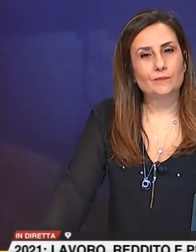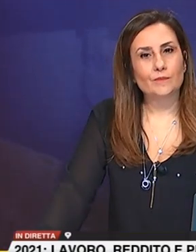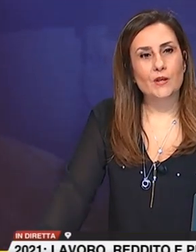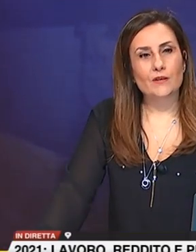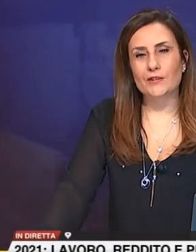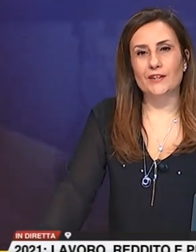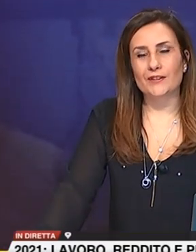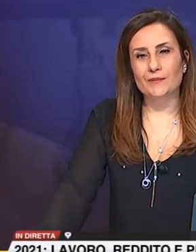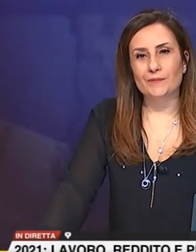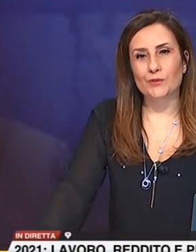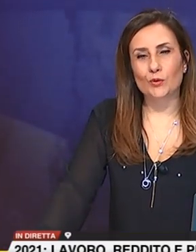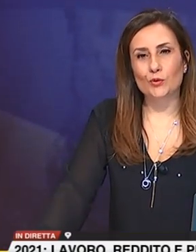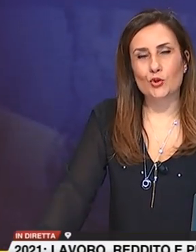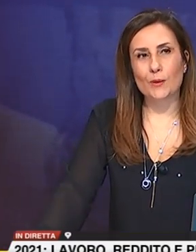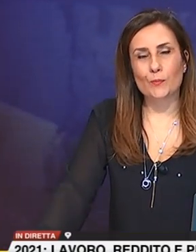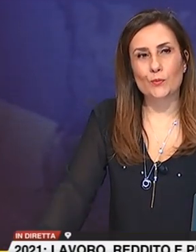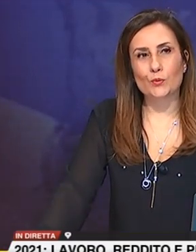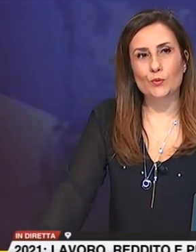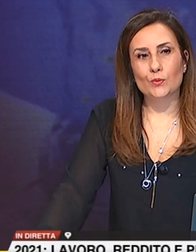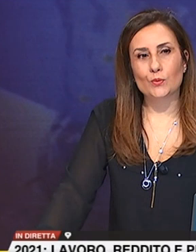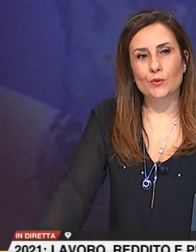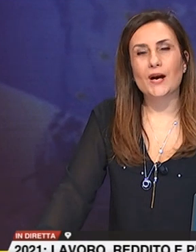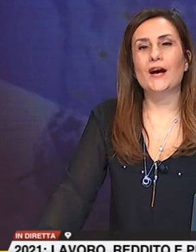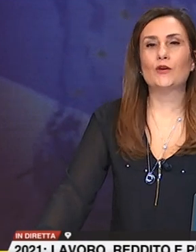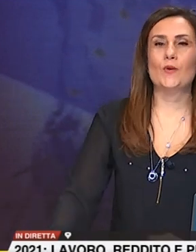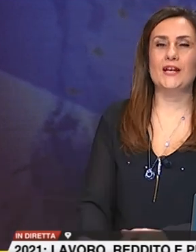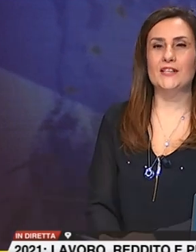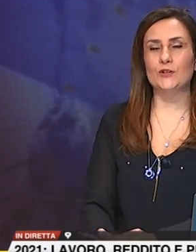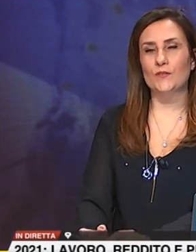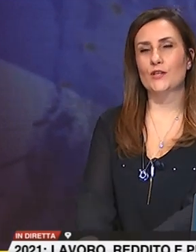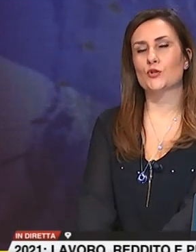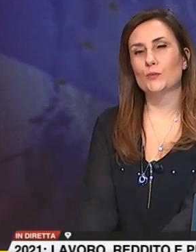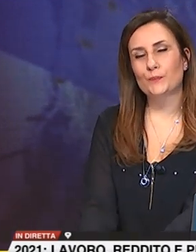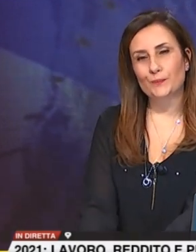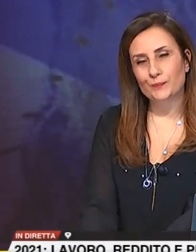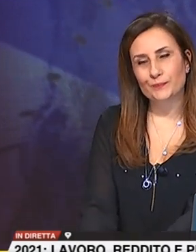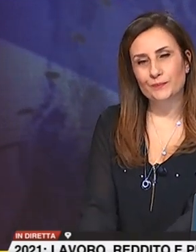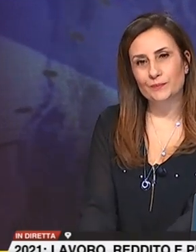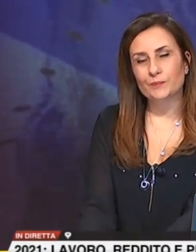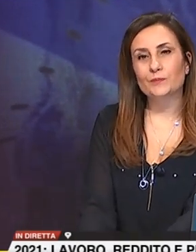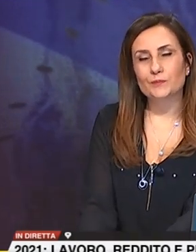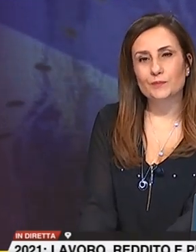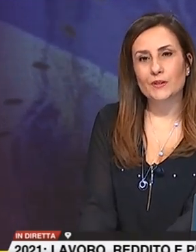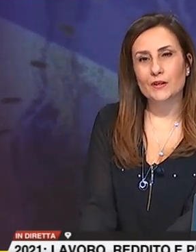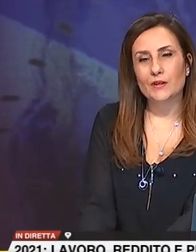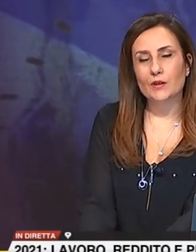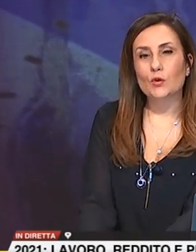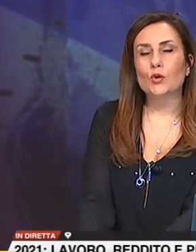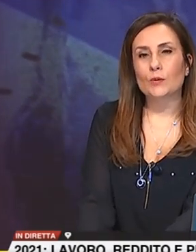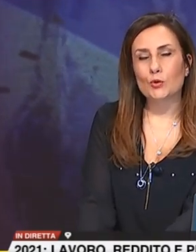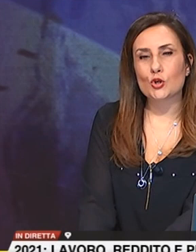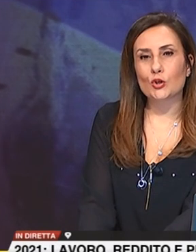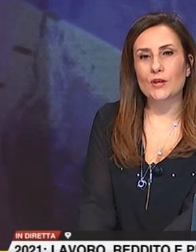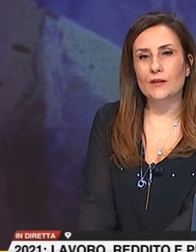Si è perso. Niente, non riusciamo buongiorno. Più. Buongiorno, pronto? Ecco qua, la sento adesso. Pronto.